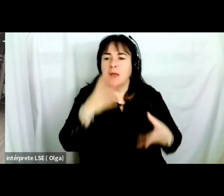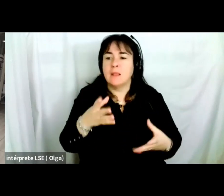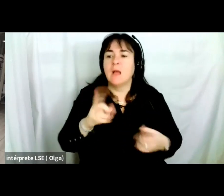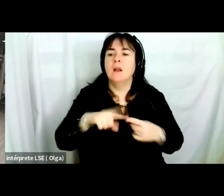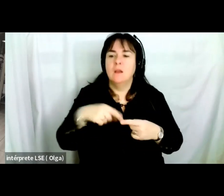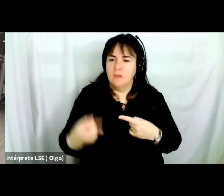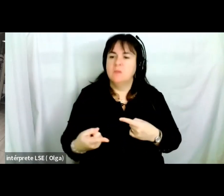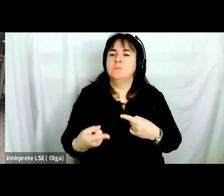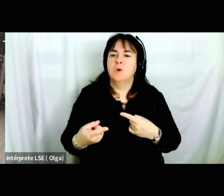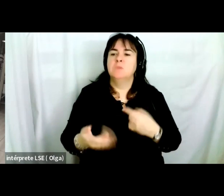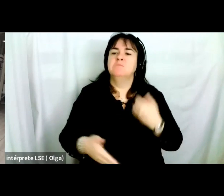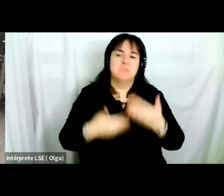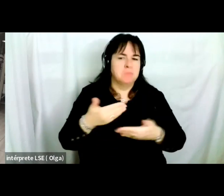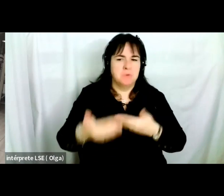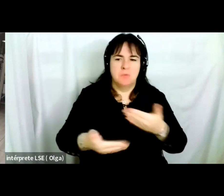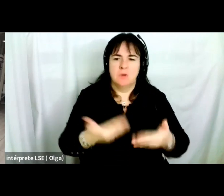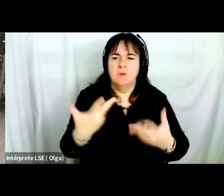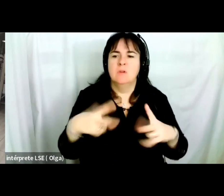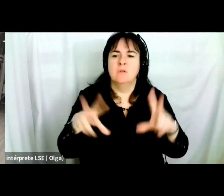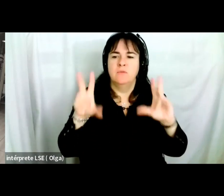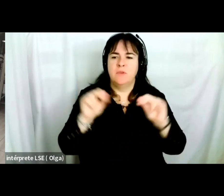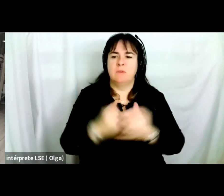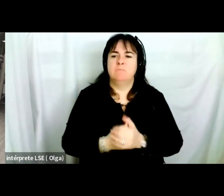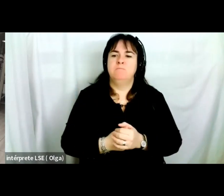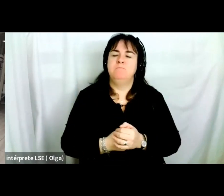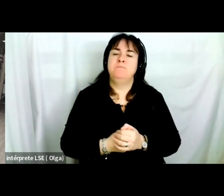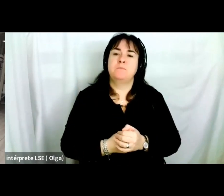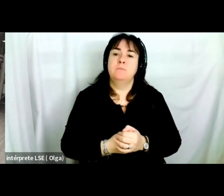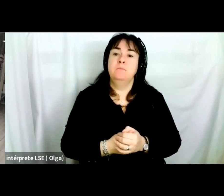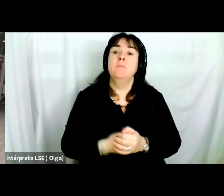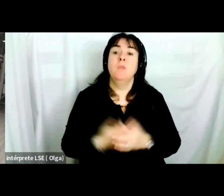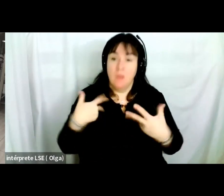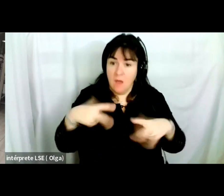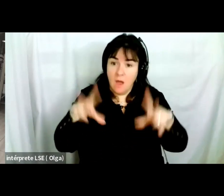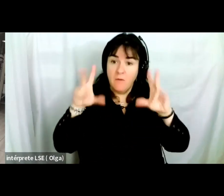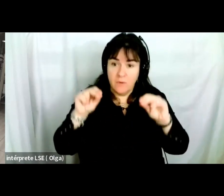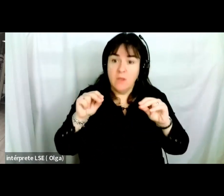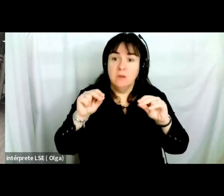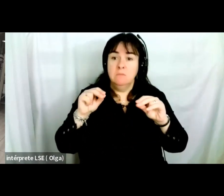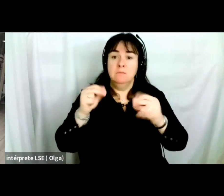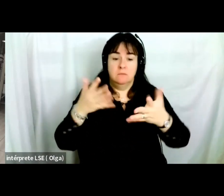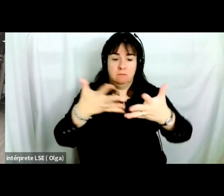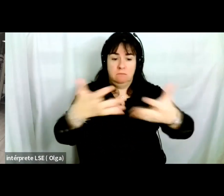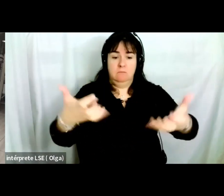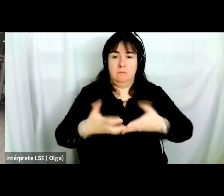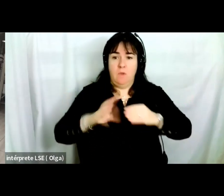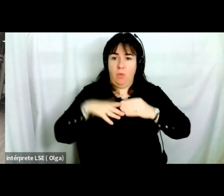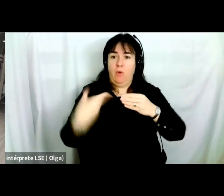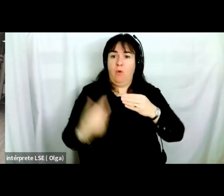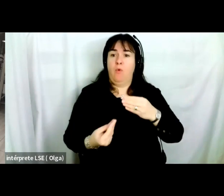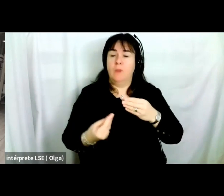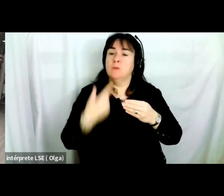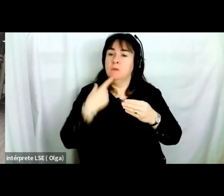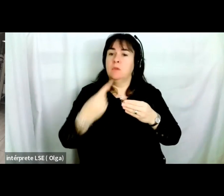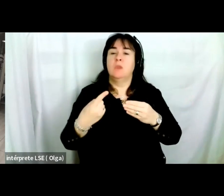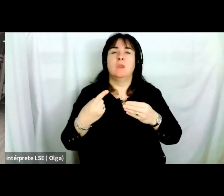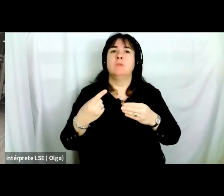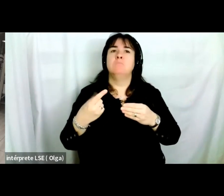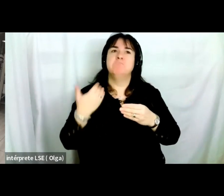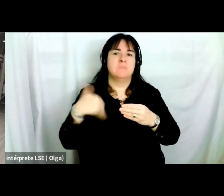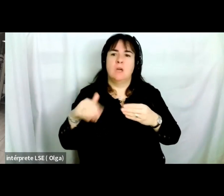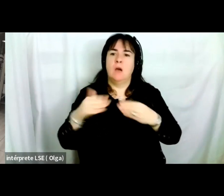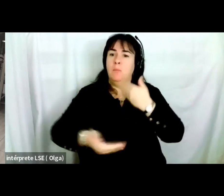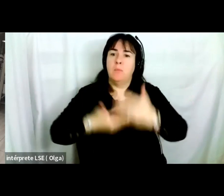Al terminar se va a levantar un tercer documento diciendo que se ha terminado, y en su caso, pues el acuerdo de mediación, que es un acuerdo que